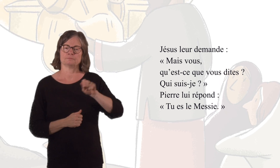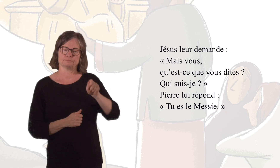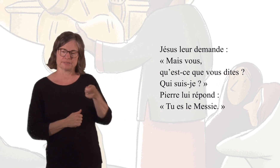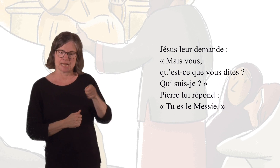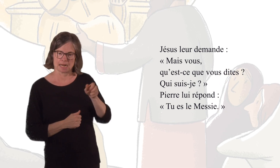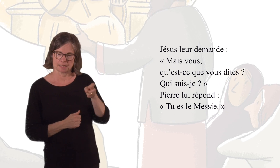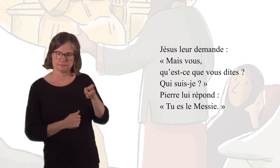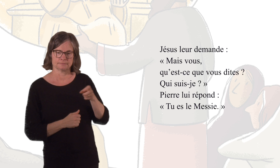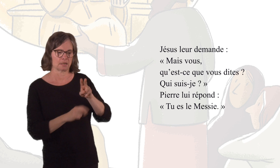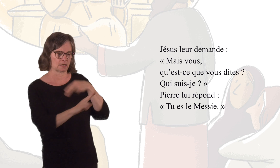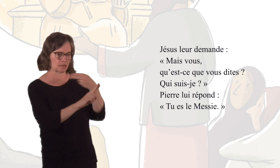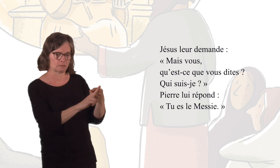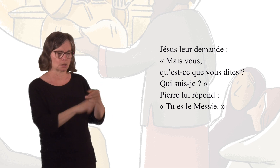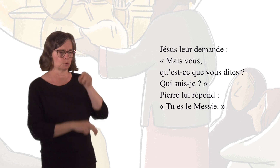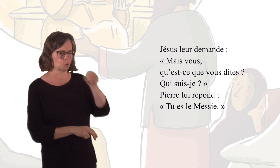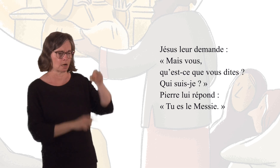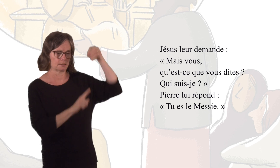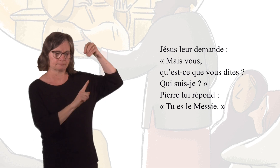Pierre lui répond : « Tu es le Messie. »